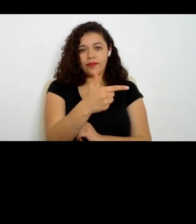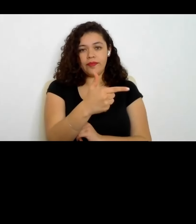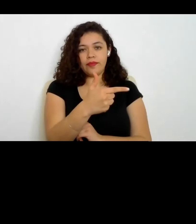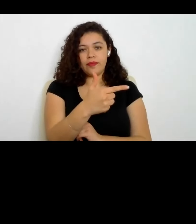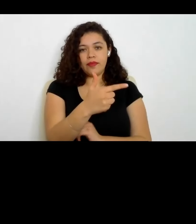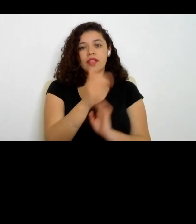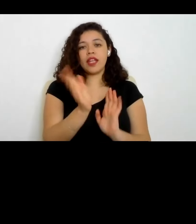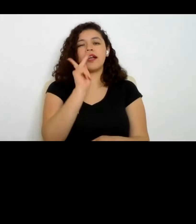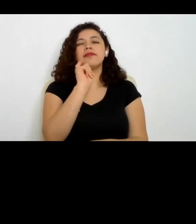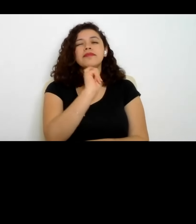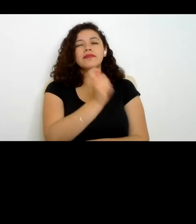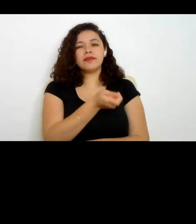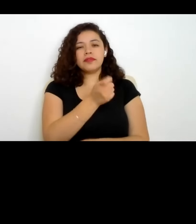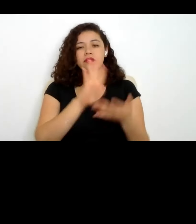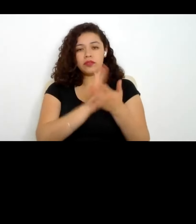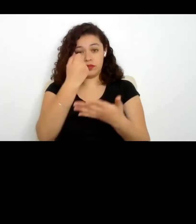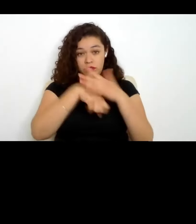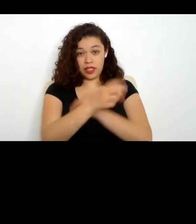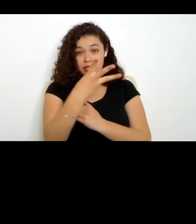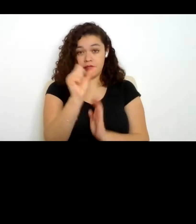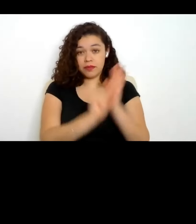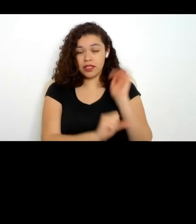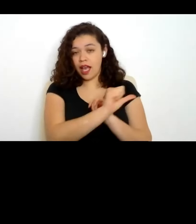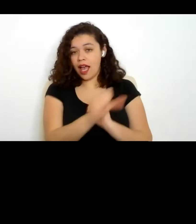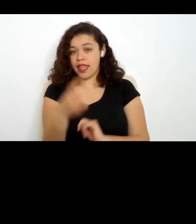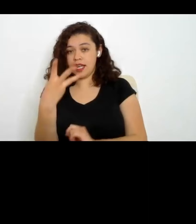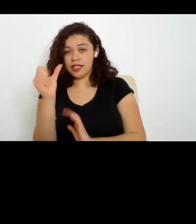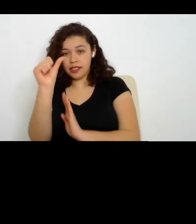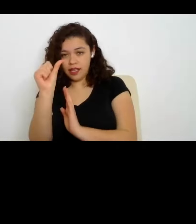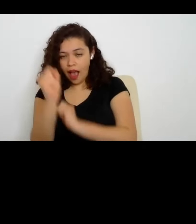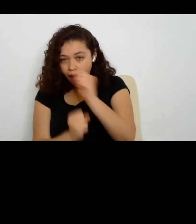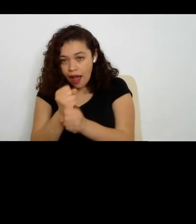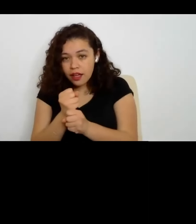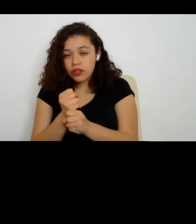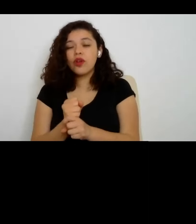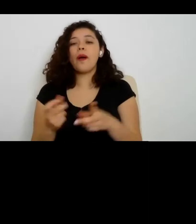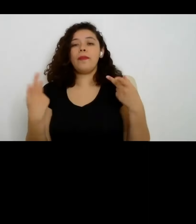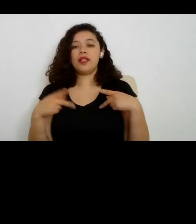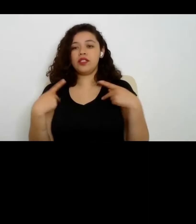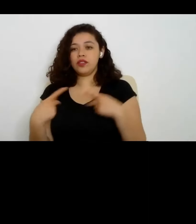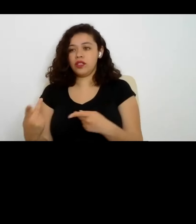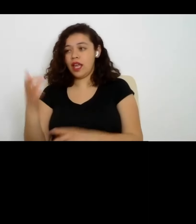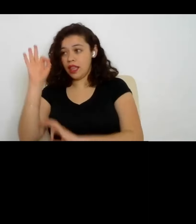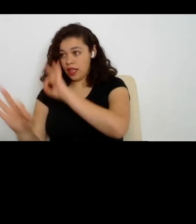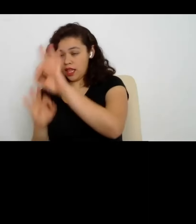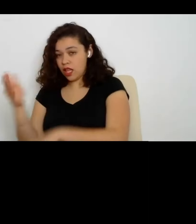habla de prisión de 3 meses a 3 años a quien estando autorizado para tratar los